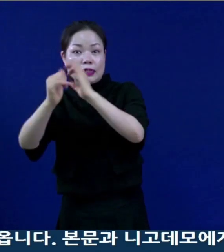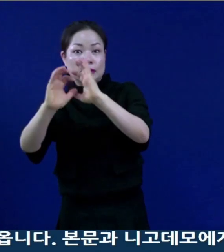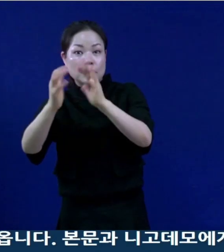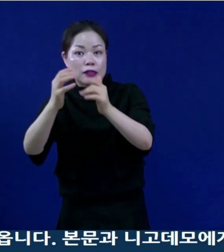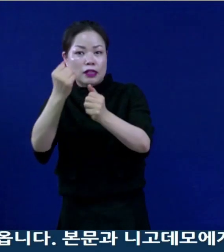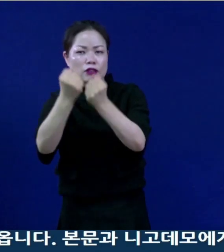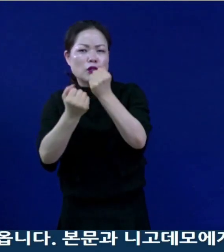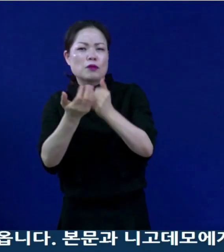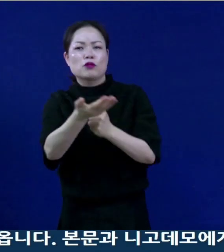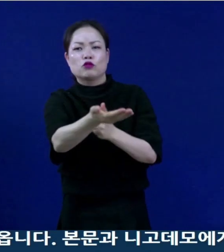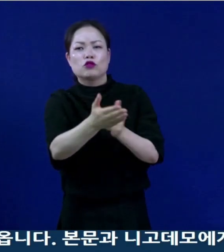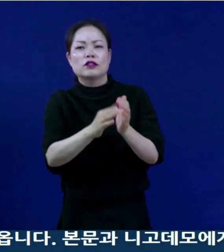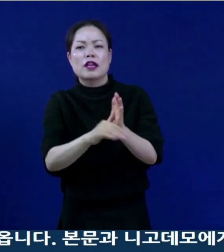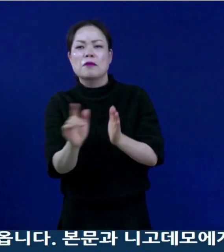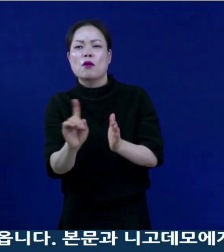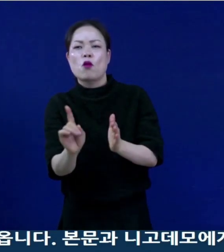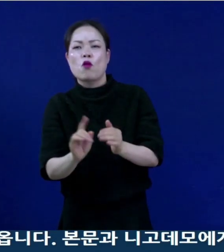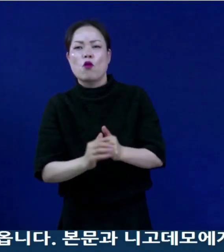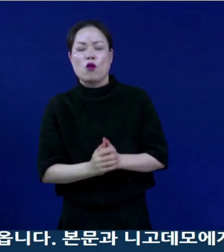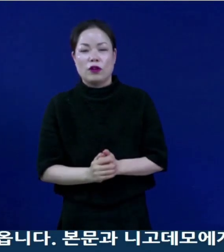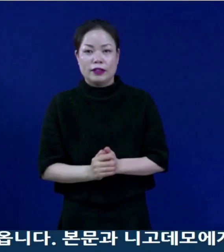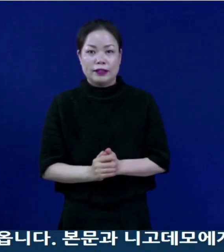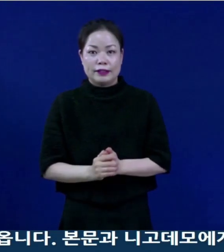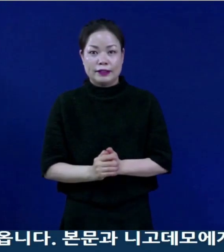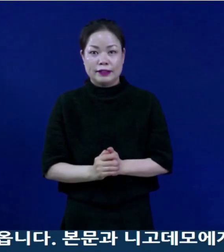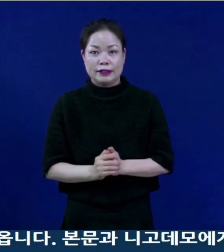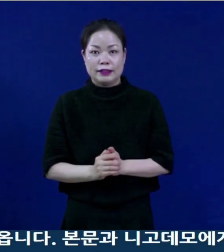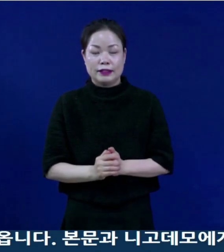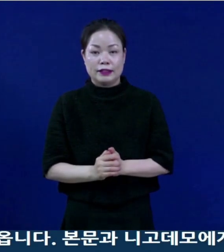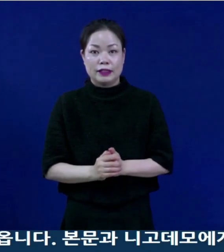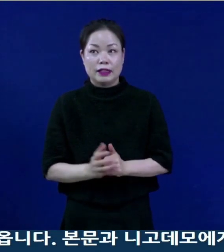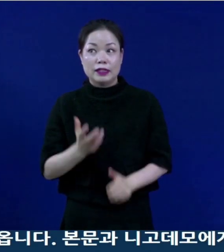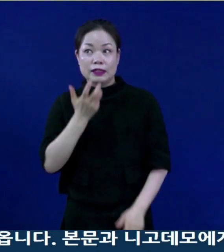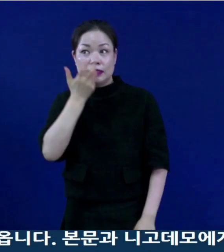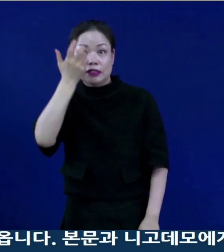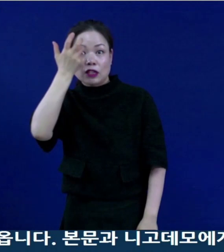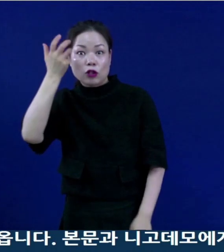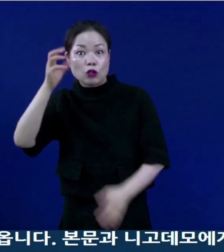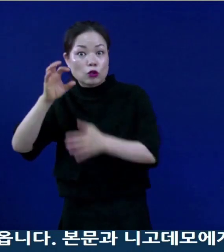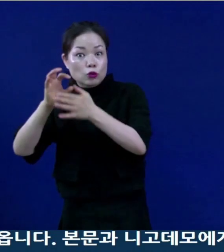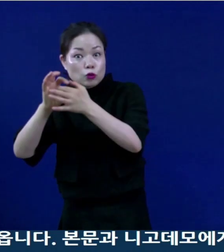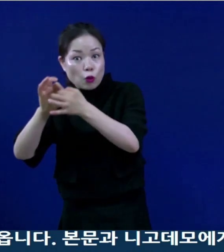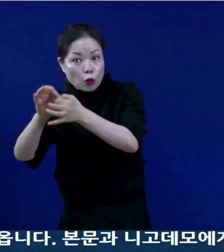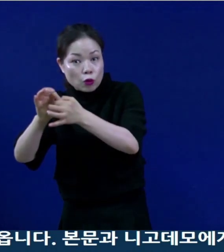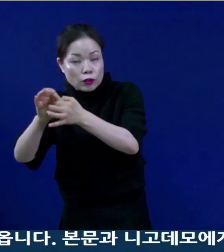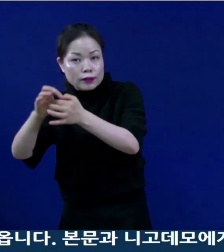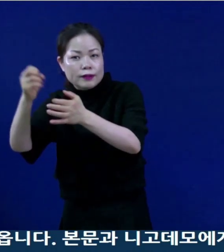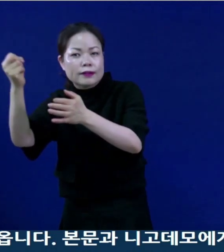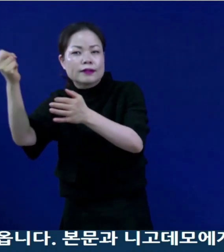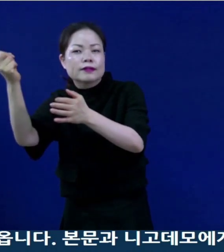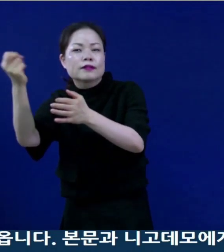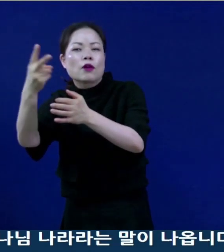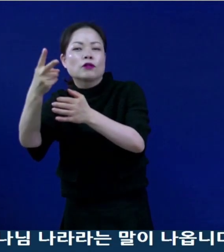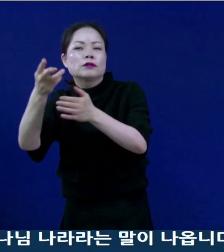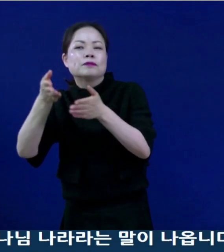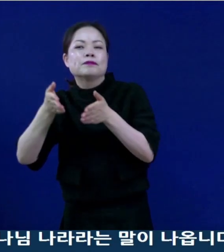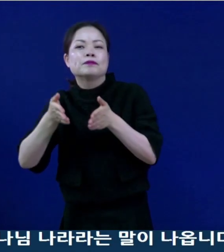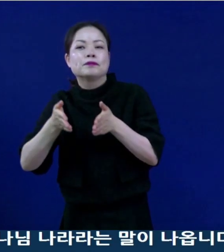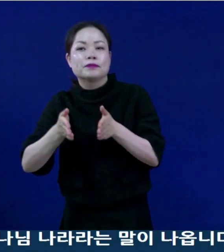대해서 설명하면서 뭐라고 말씀하시냐면 성령에 의해서